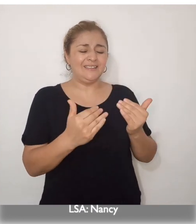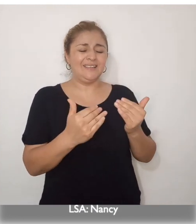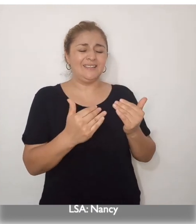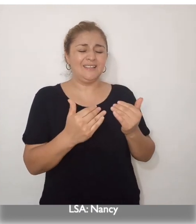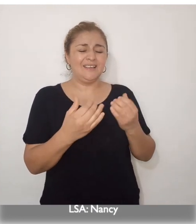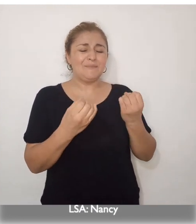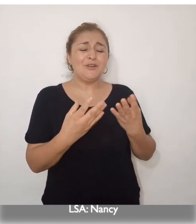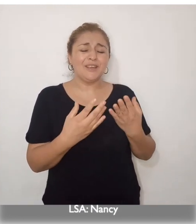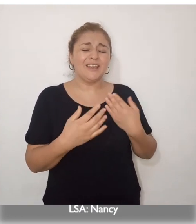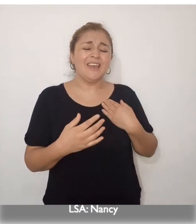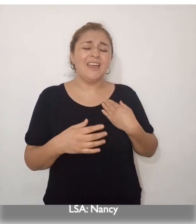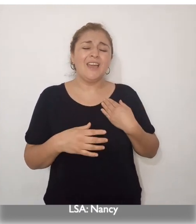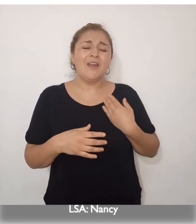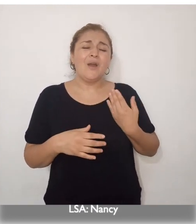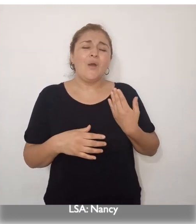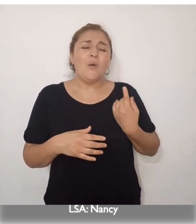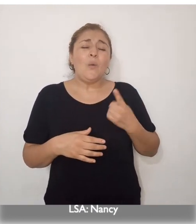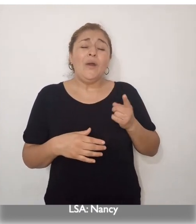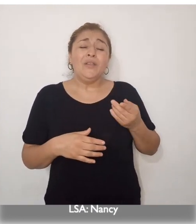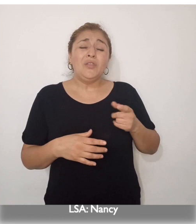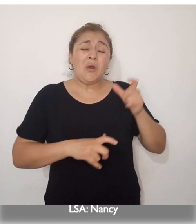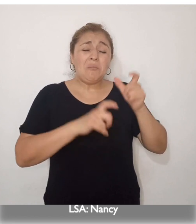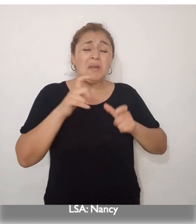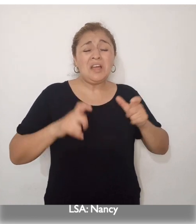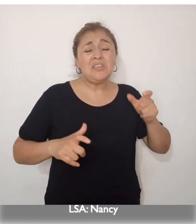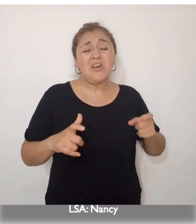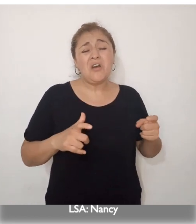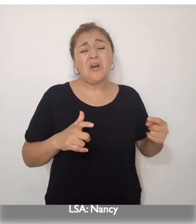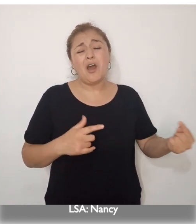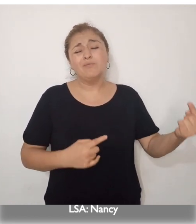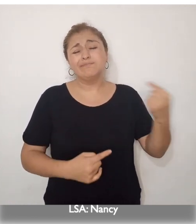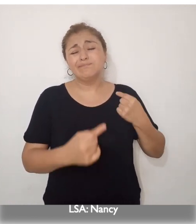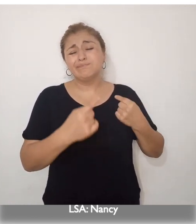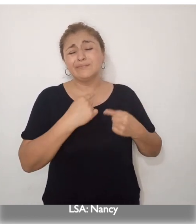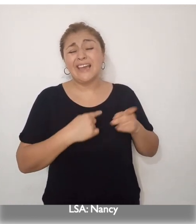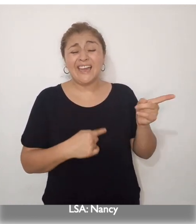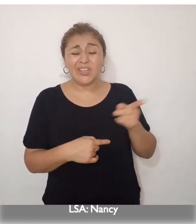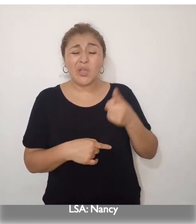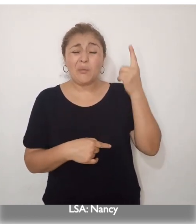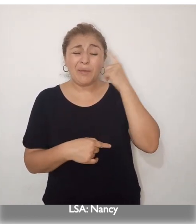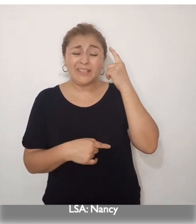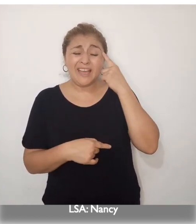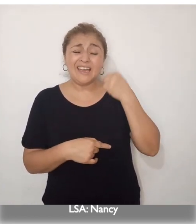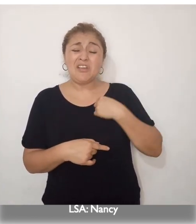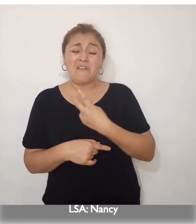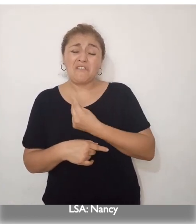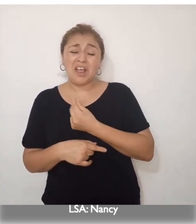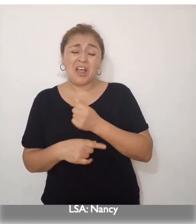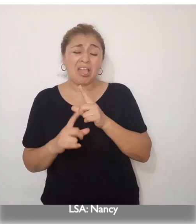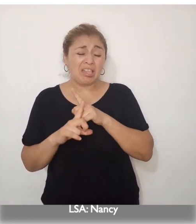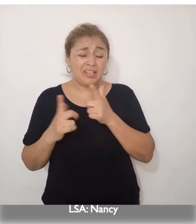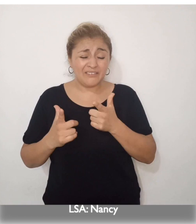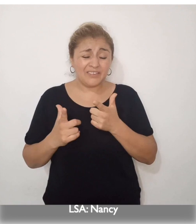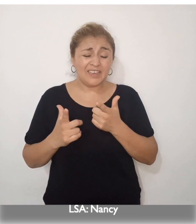cuando para muchas personas nosotros no teníamos valor cuando